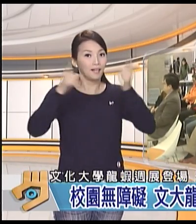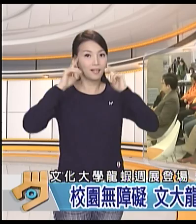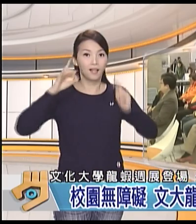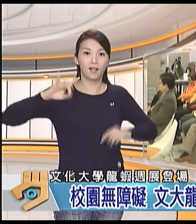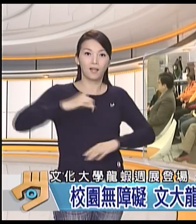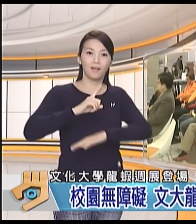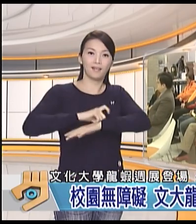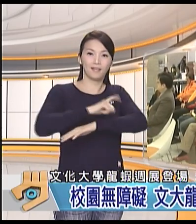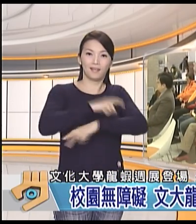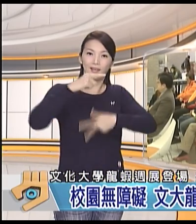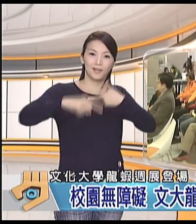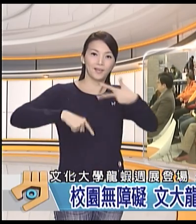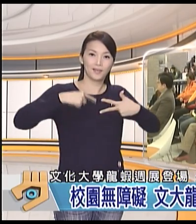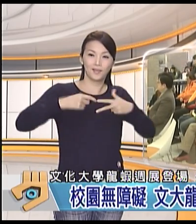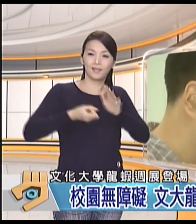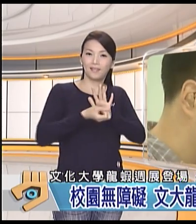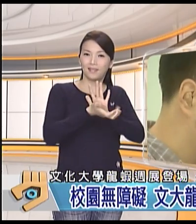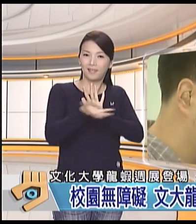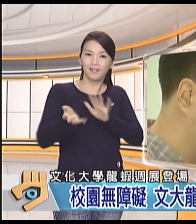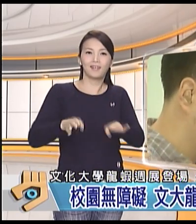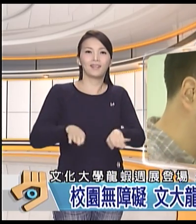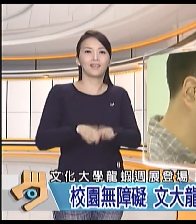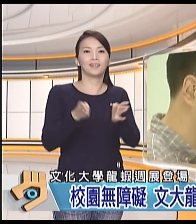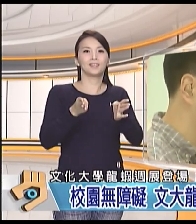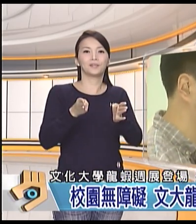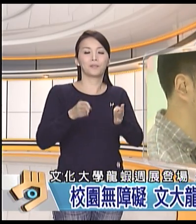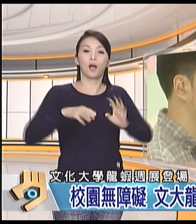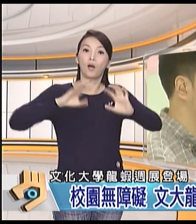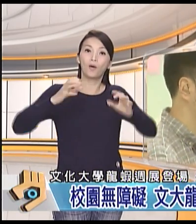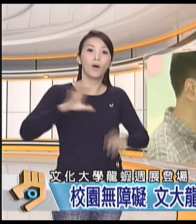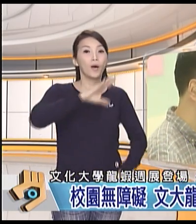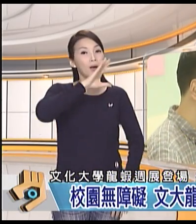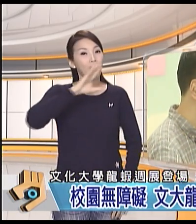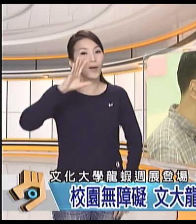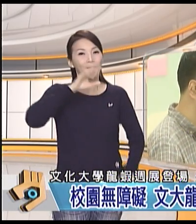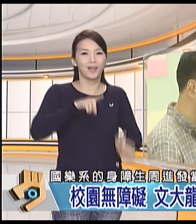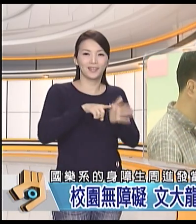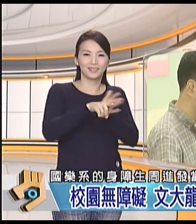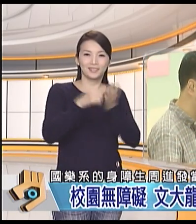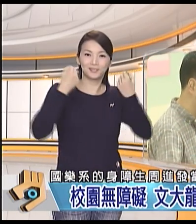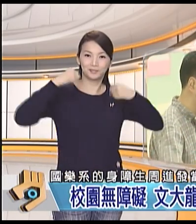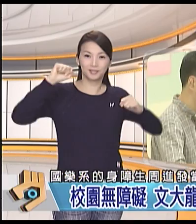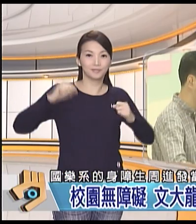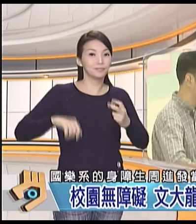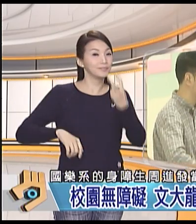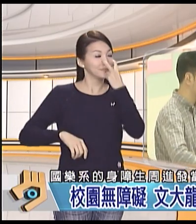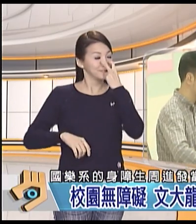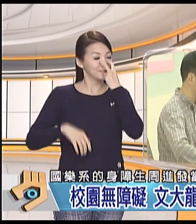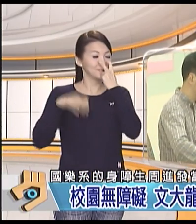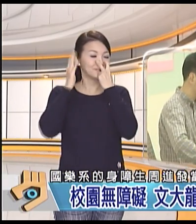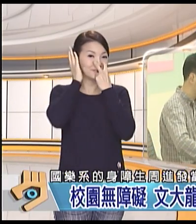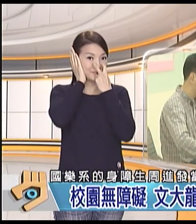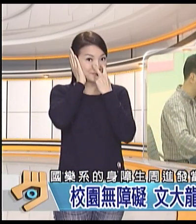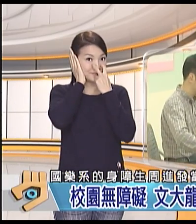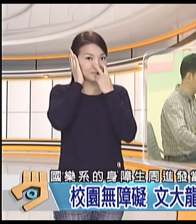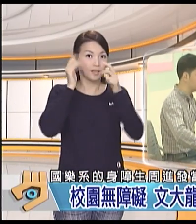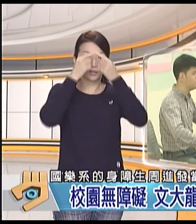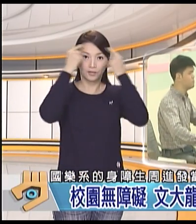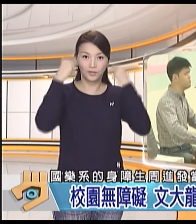大学龙虾周展登场了，找来毕业校友国乐系的升降生周静发当